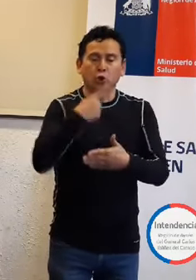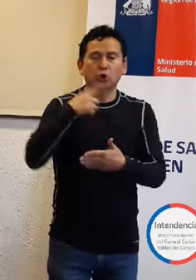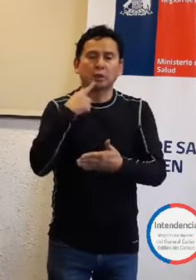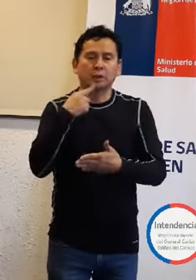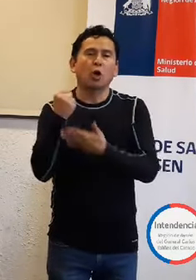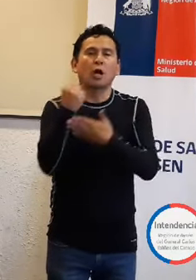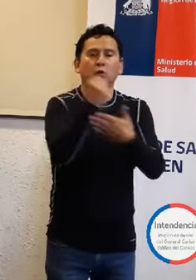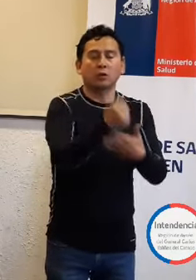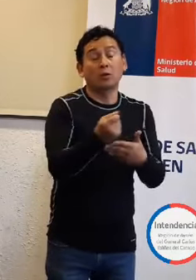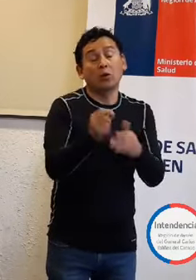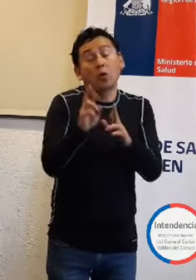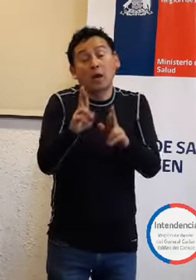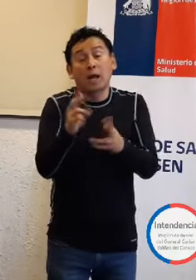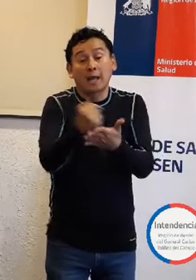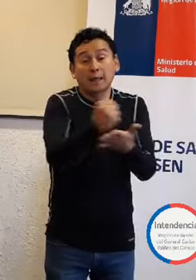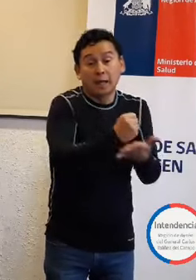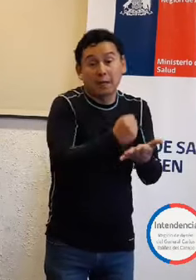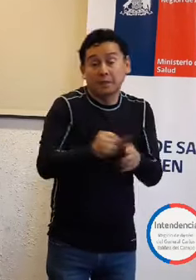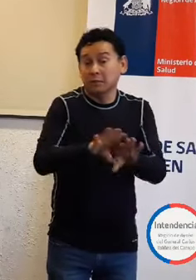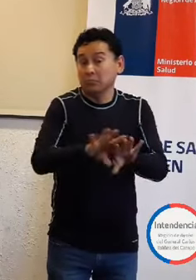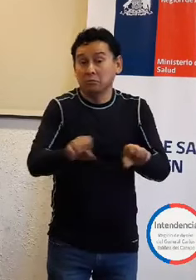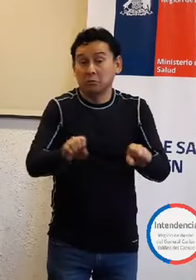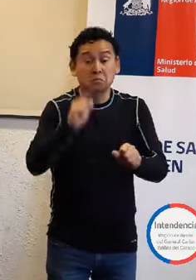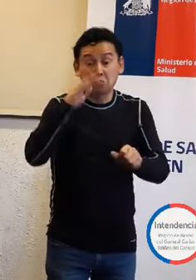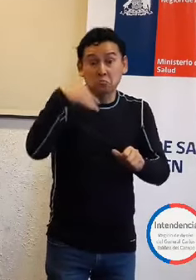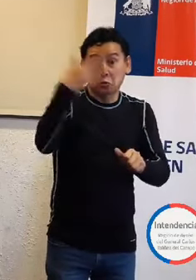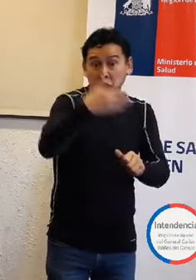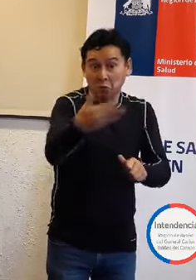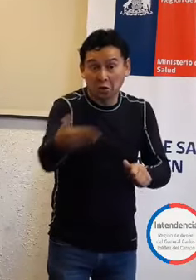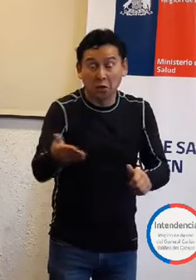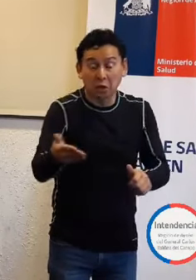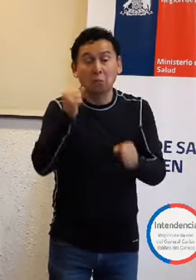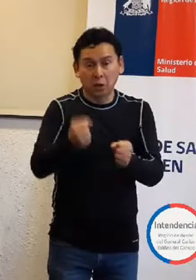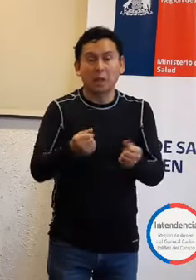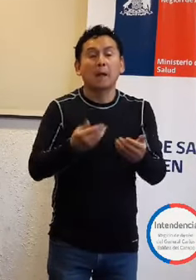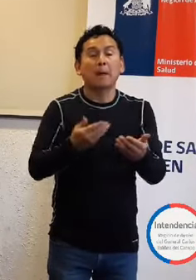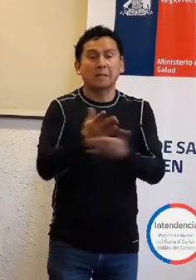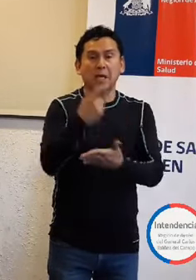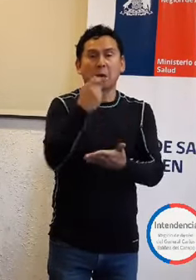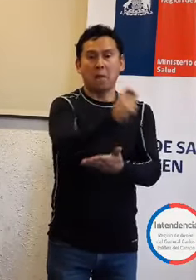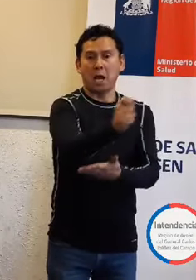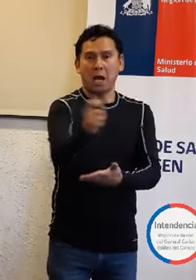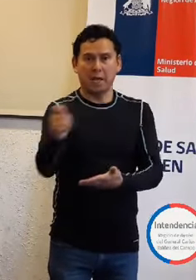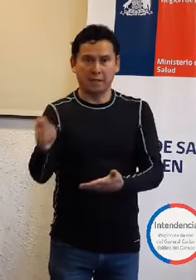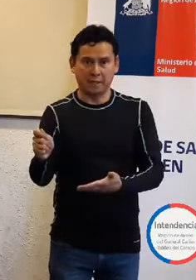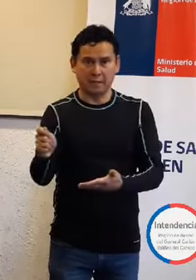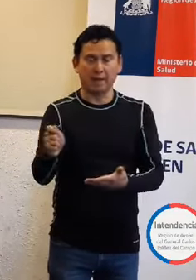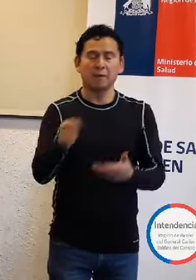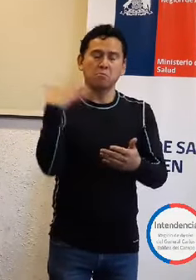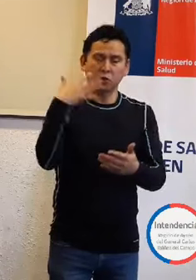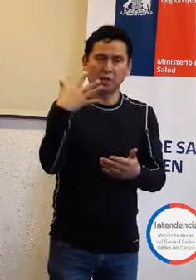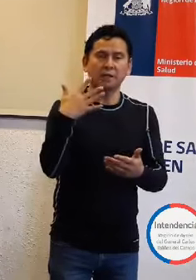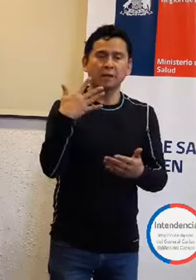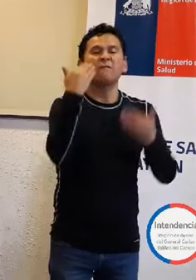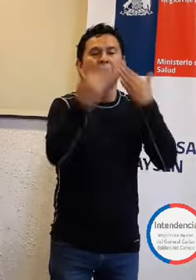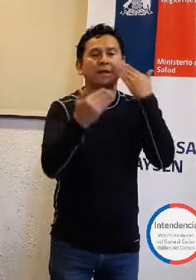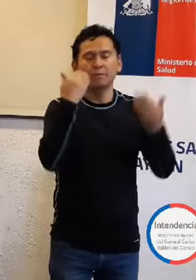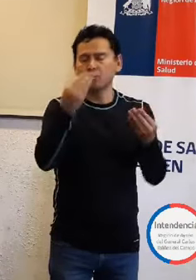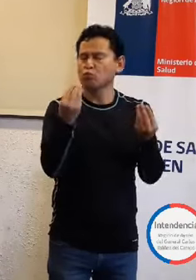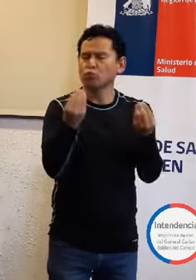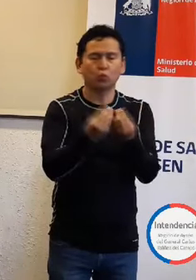ingreso. Esperamos que la tramitación termine en los próximos días y se pueda empezar a pagar este importante beneficio para